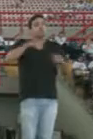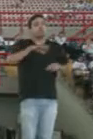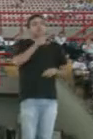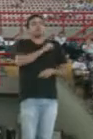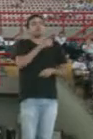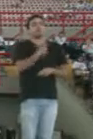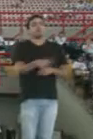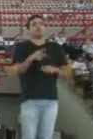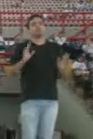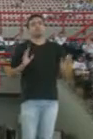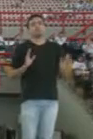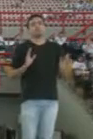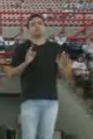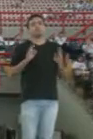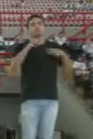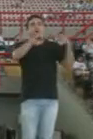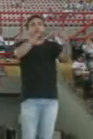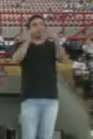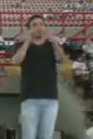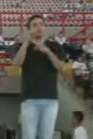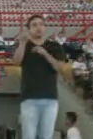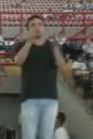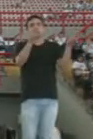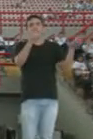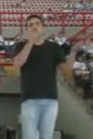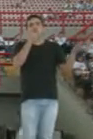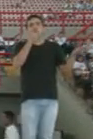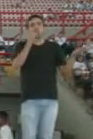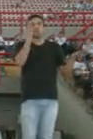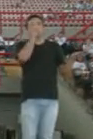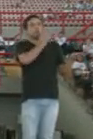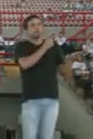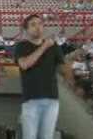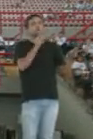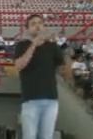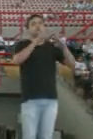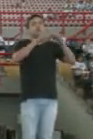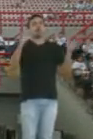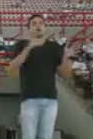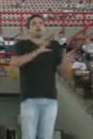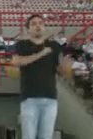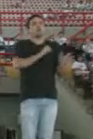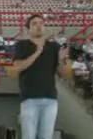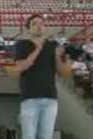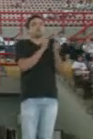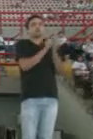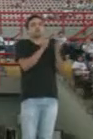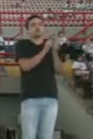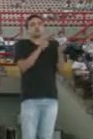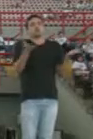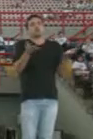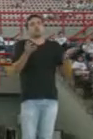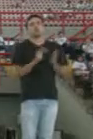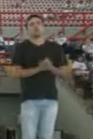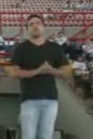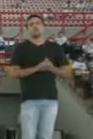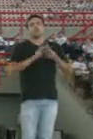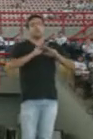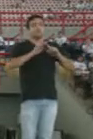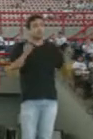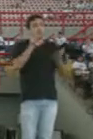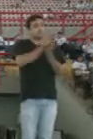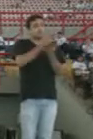apaixonar. Ficou olhando demais aí pro menino aí de lado, aí pronto, agora é o amor da vida dela. Não, pronto, toda